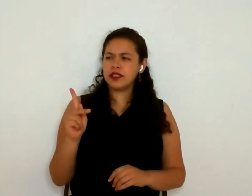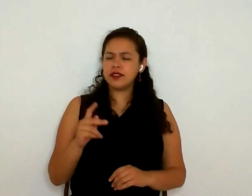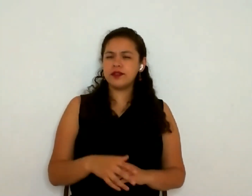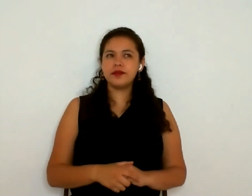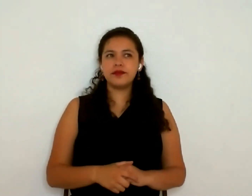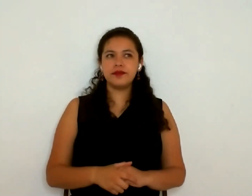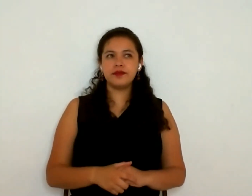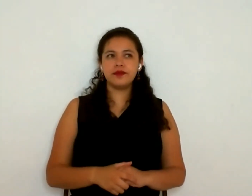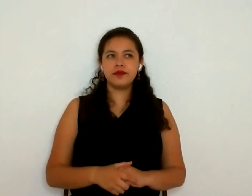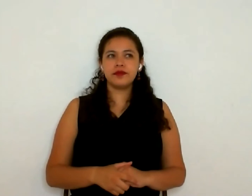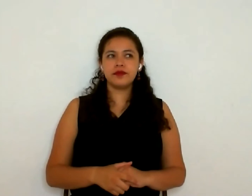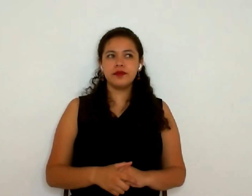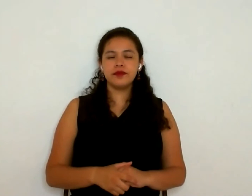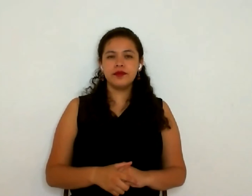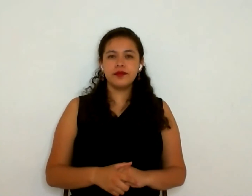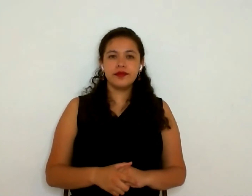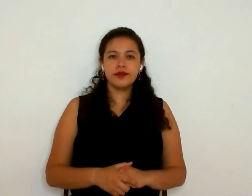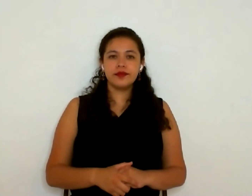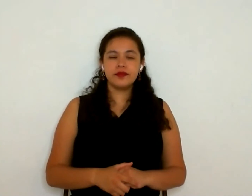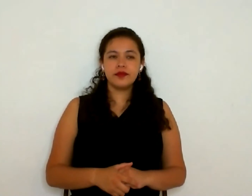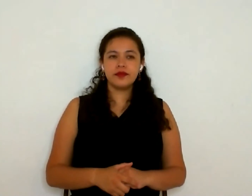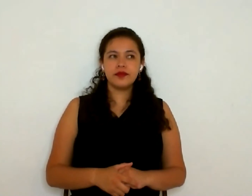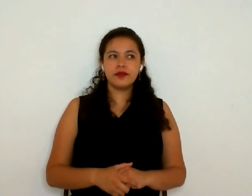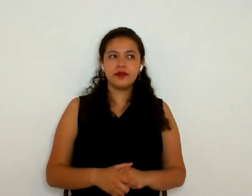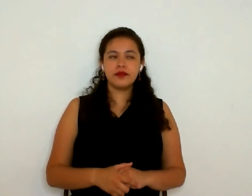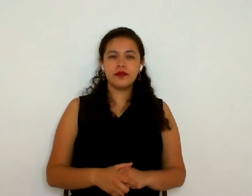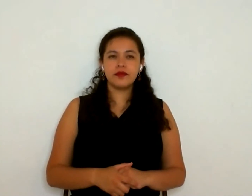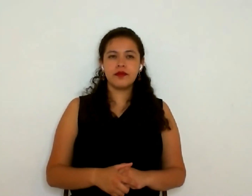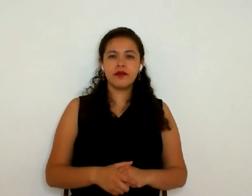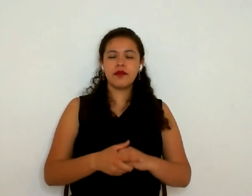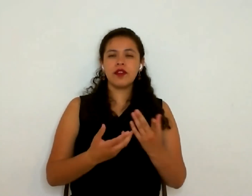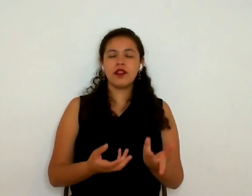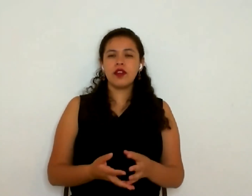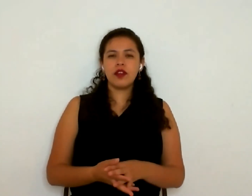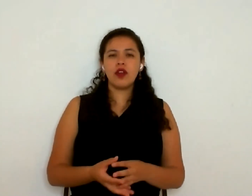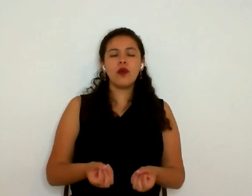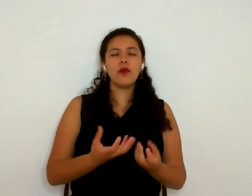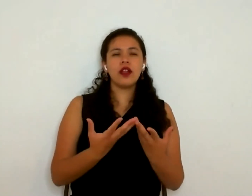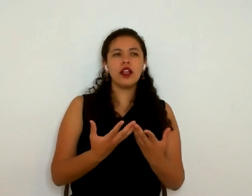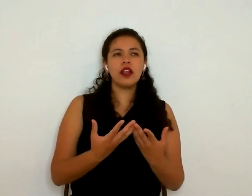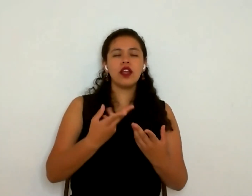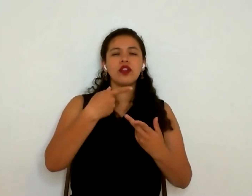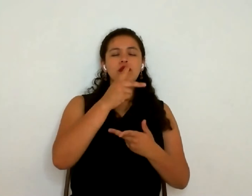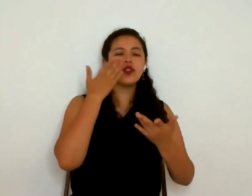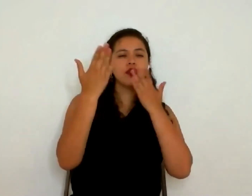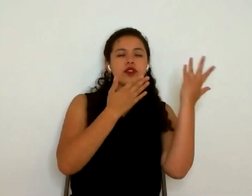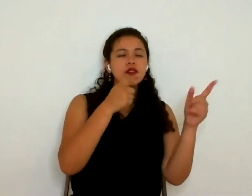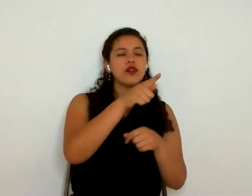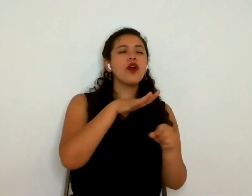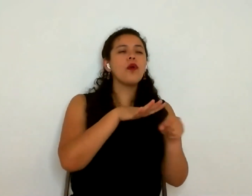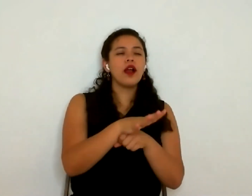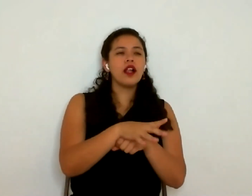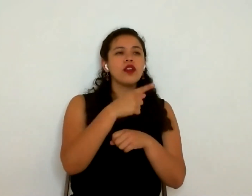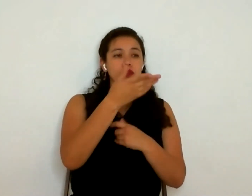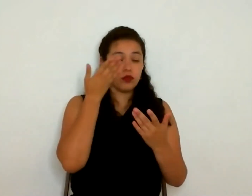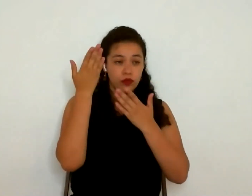y este ustedes cualquier formaciones tienen tiene perdón como cuál es su formación de usted usted hace el estudio